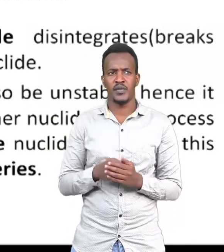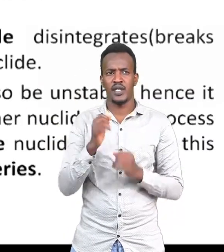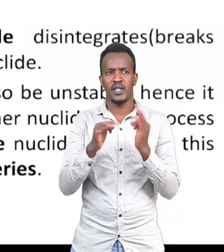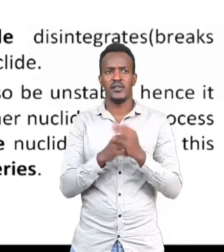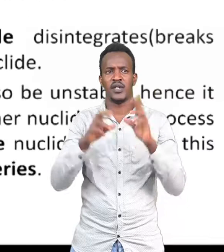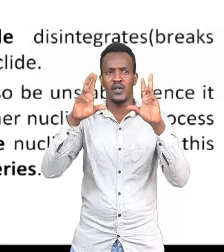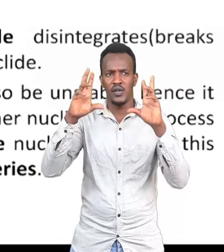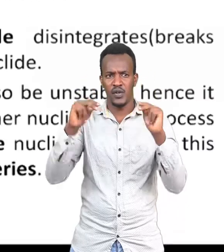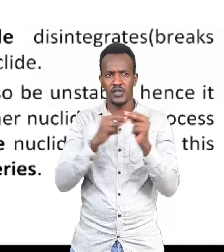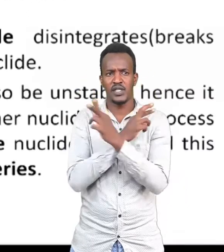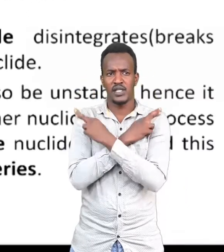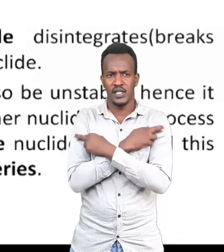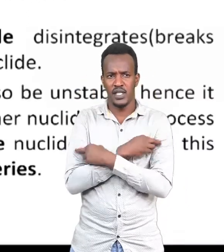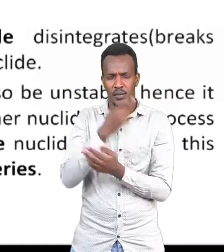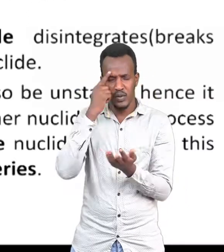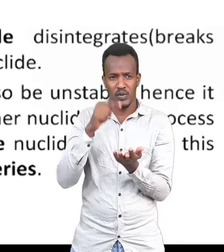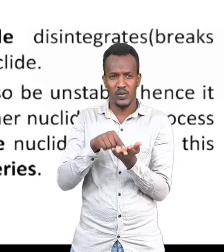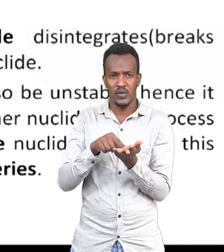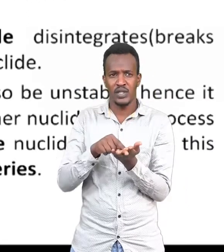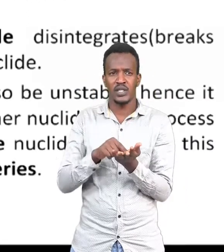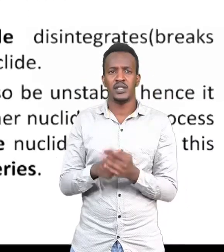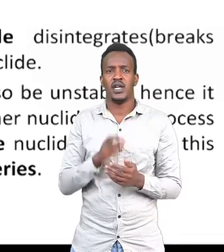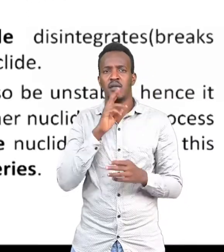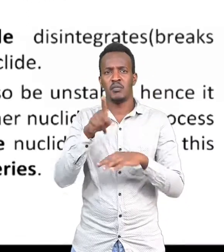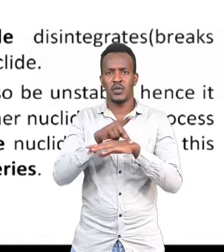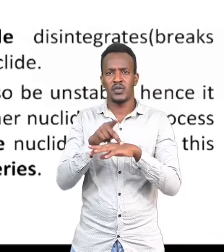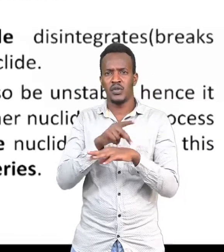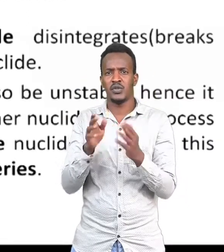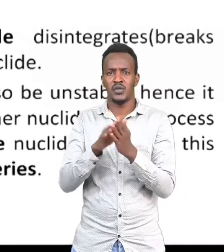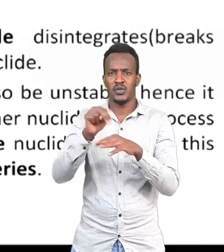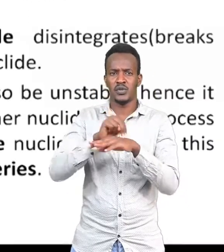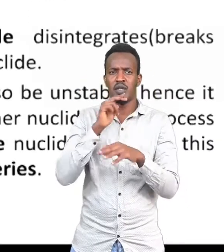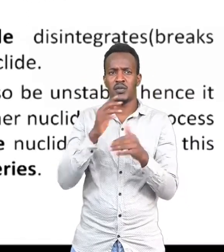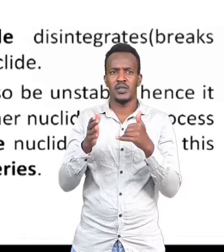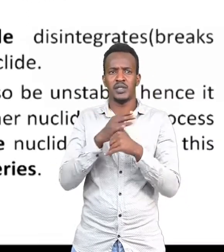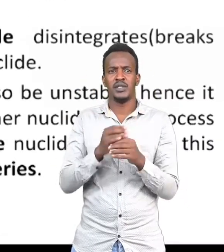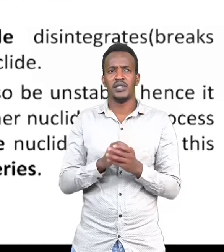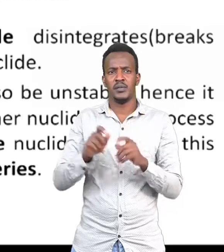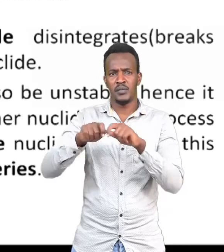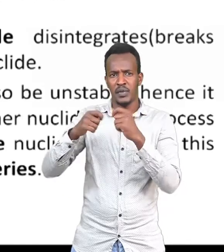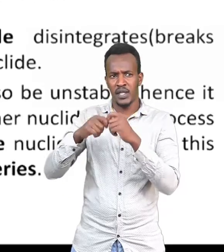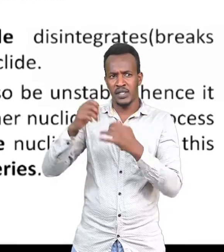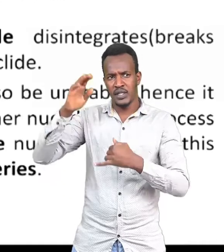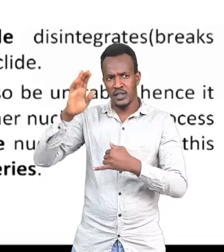nucleus haddii nucleus aan deganayn oo protonka numberkeeda iyo neutron numberkeeda ay kala badan yihiin disintegrates ama breaks down